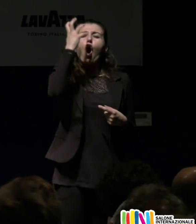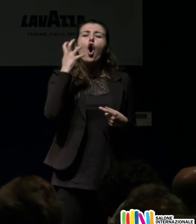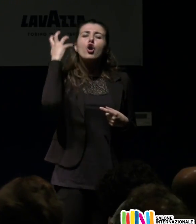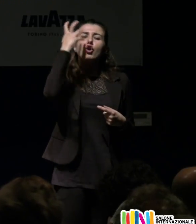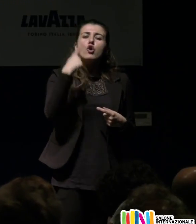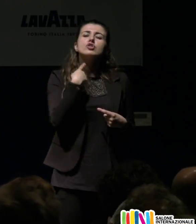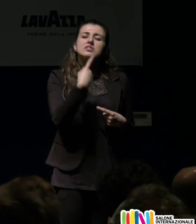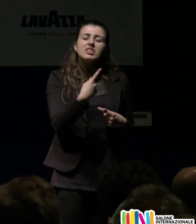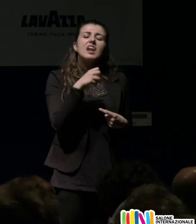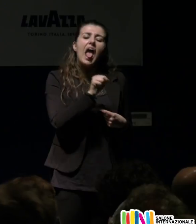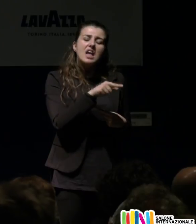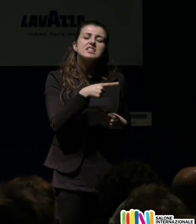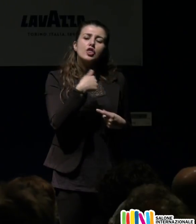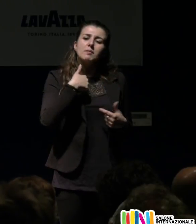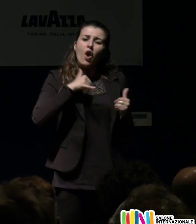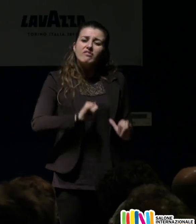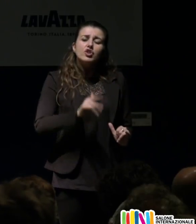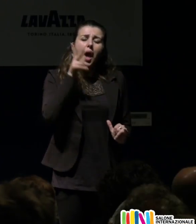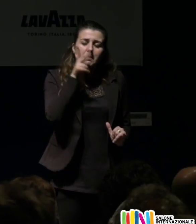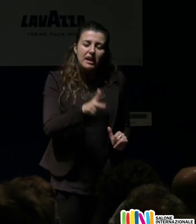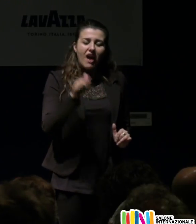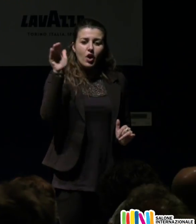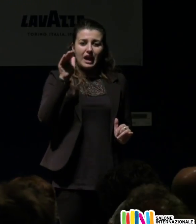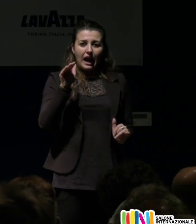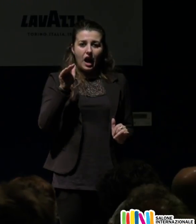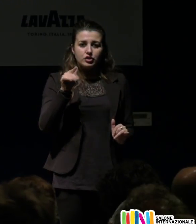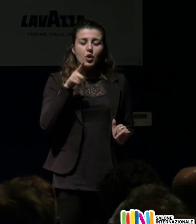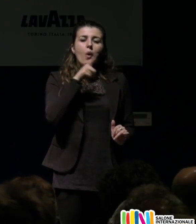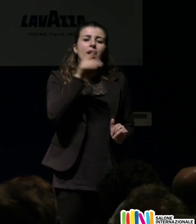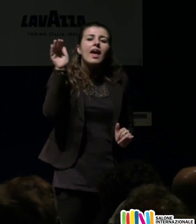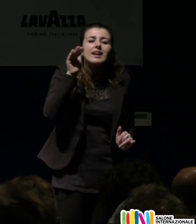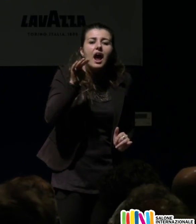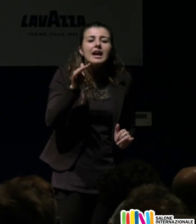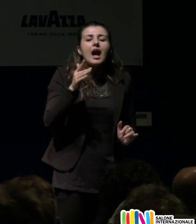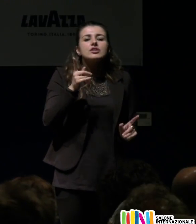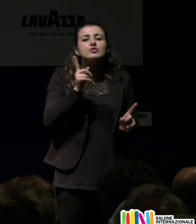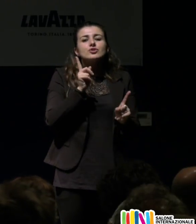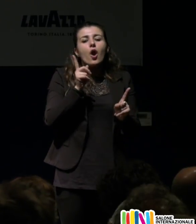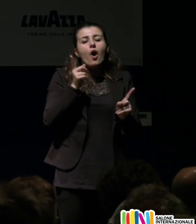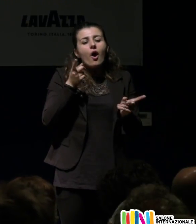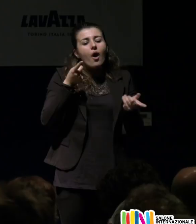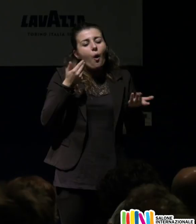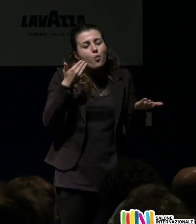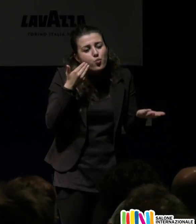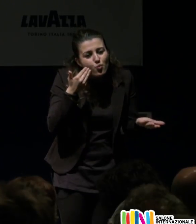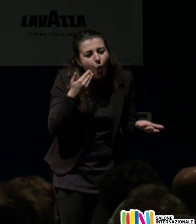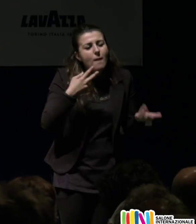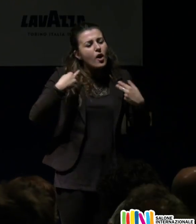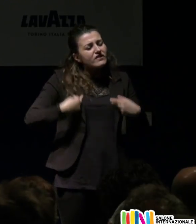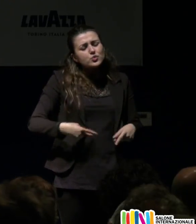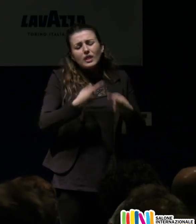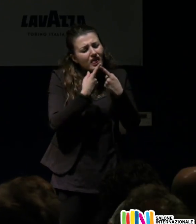figlio era una brava persona una persona che sentiva una persona che aveva vissuto diversamente